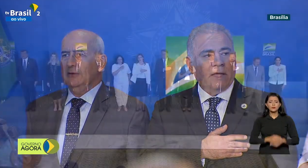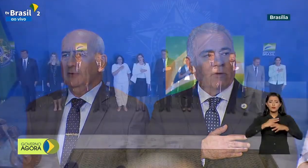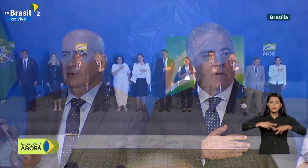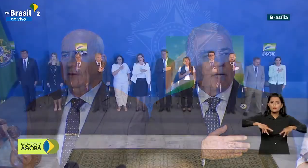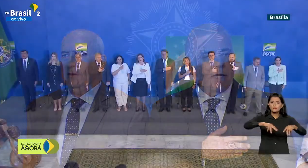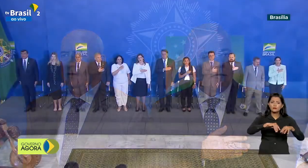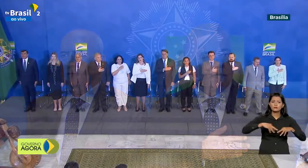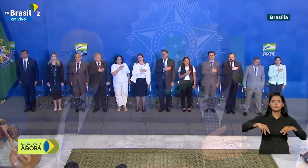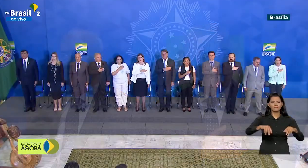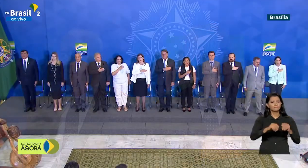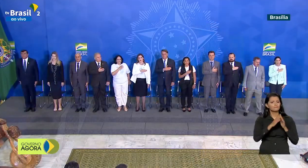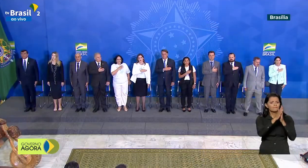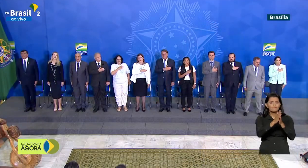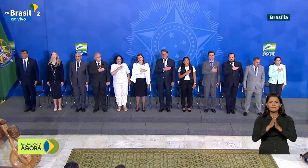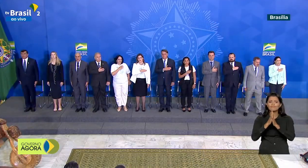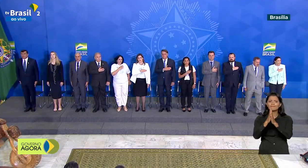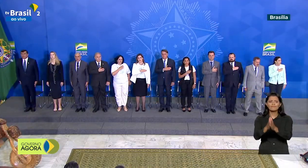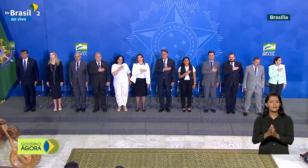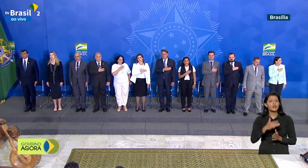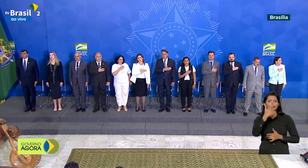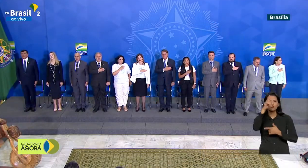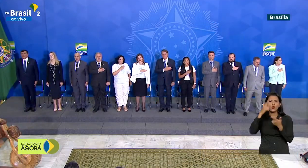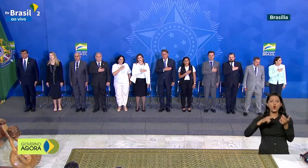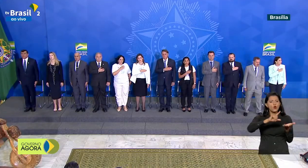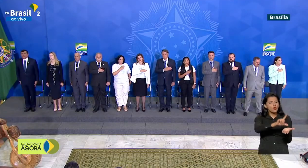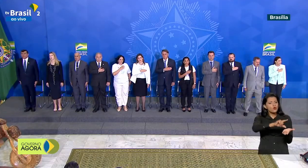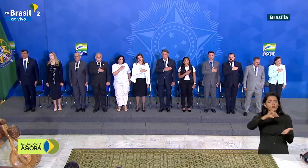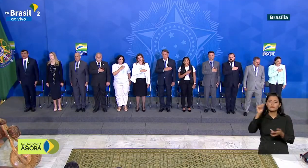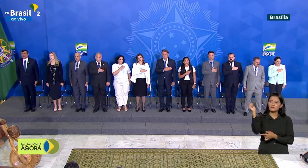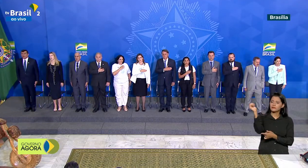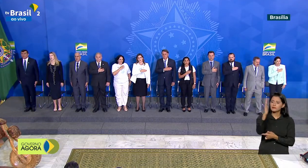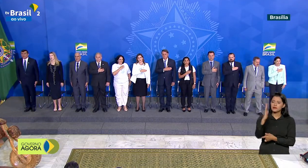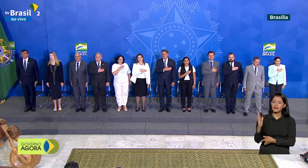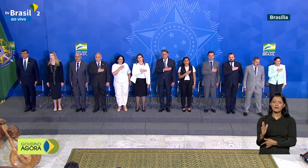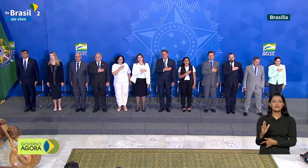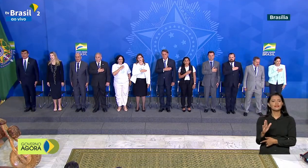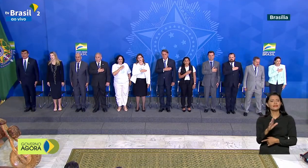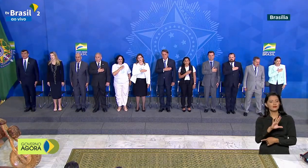G1 E aí